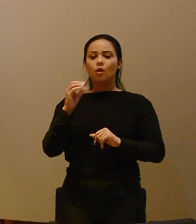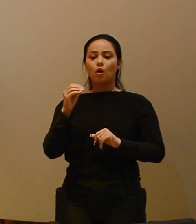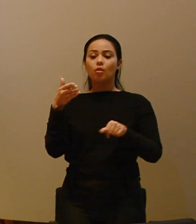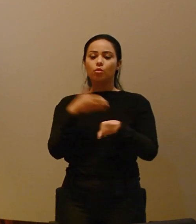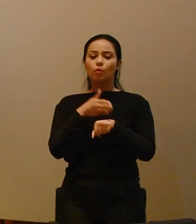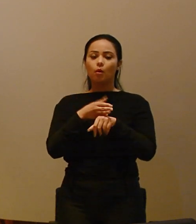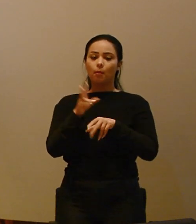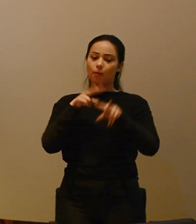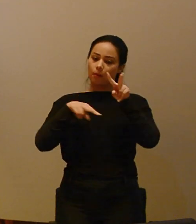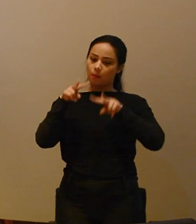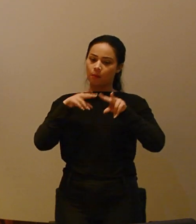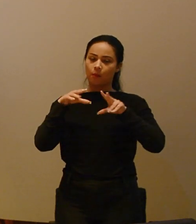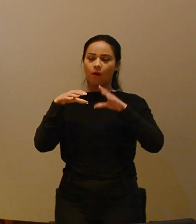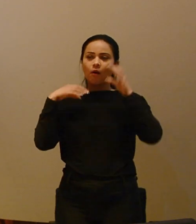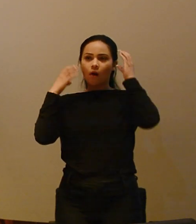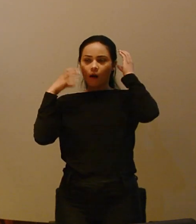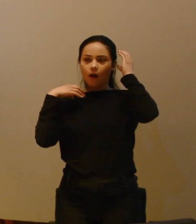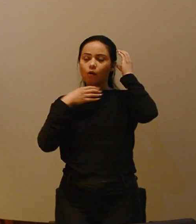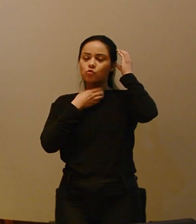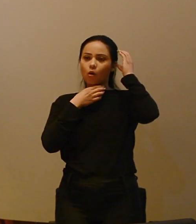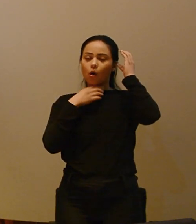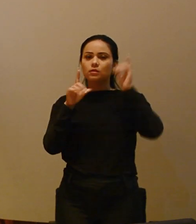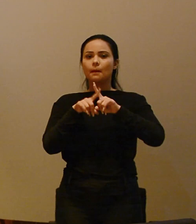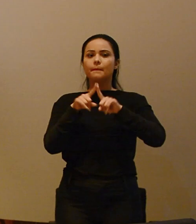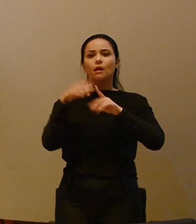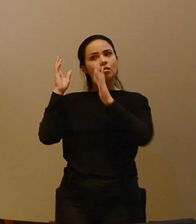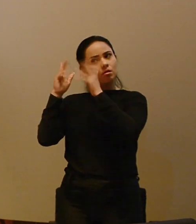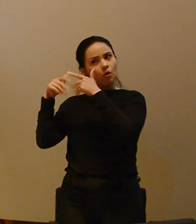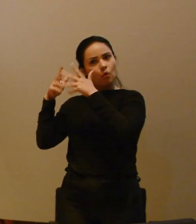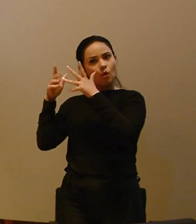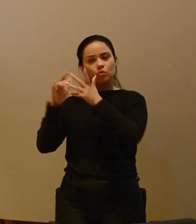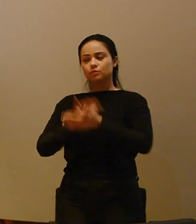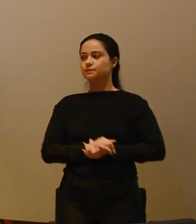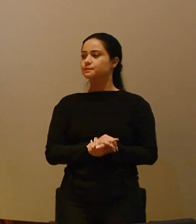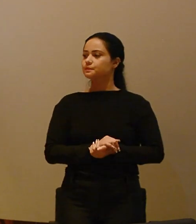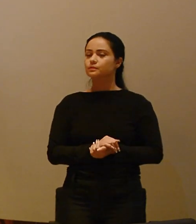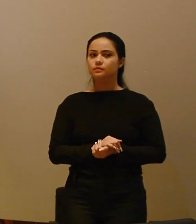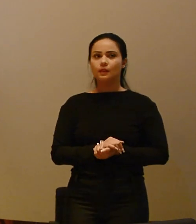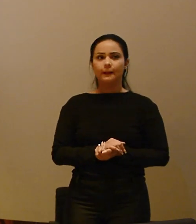no diagnóstico audiológico e otoneurológico.